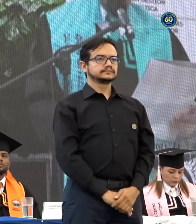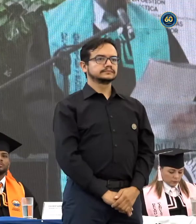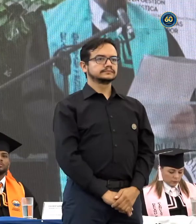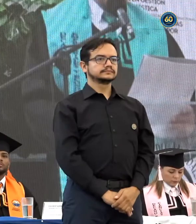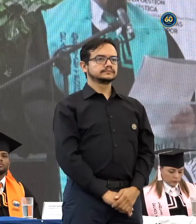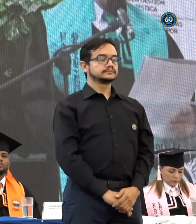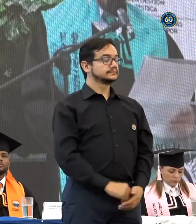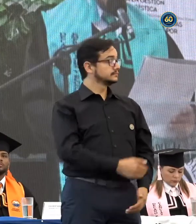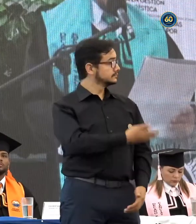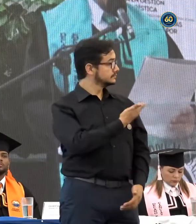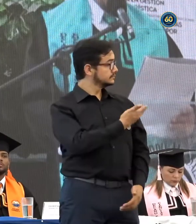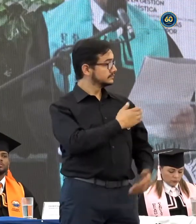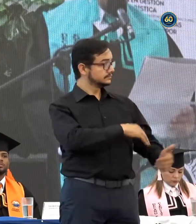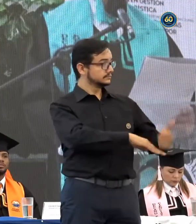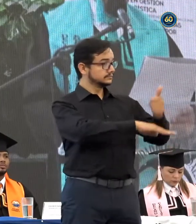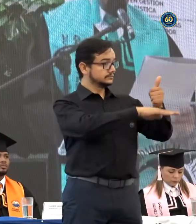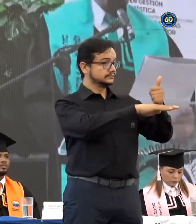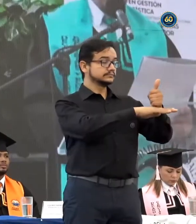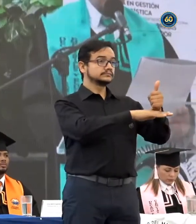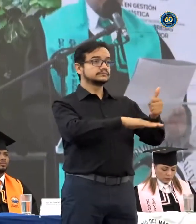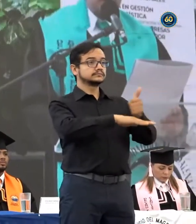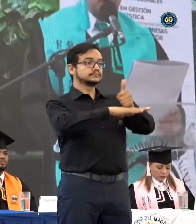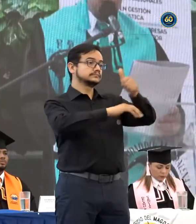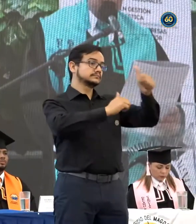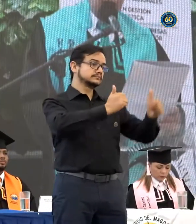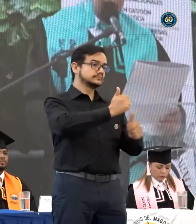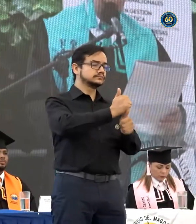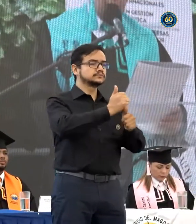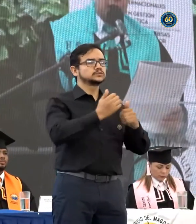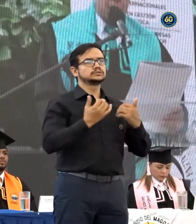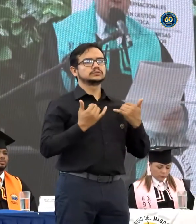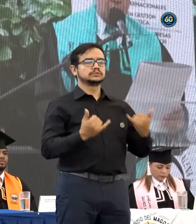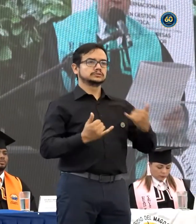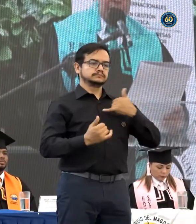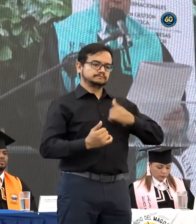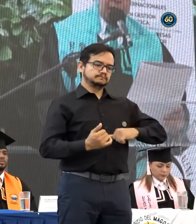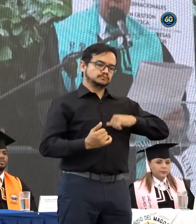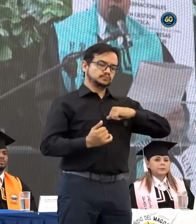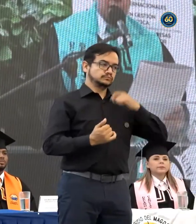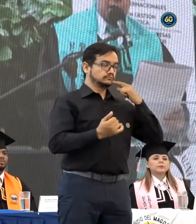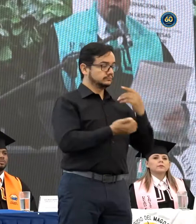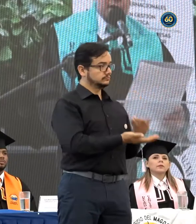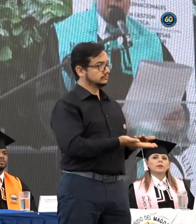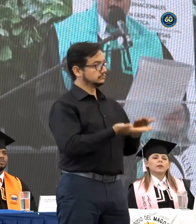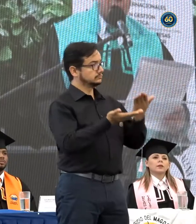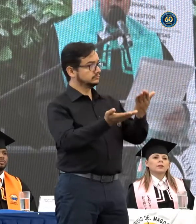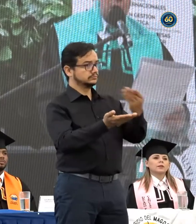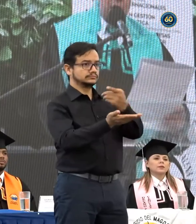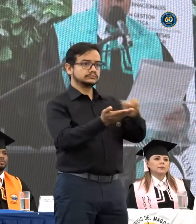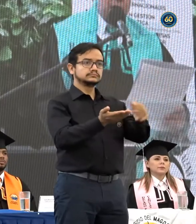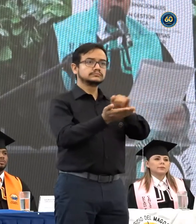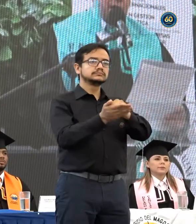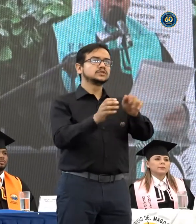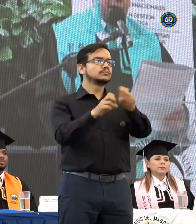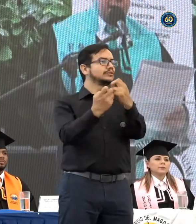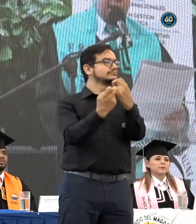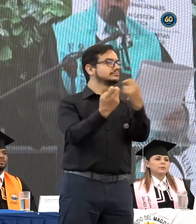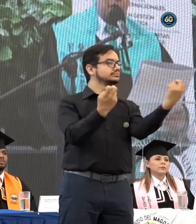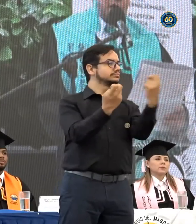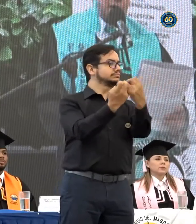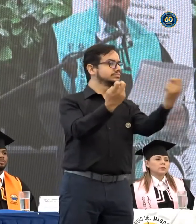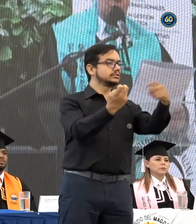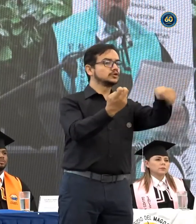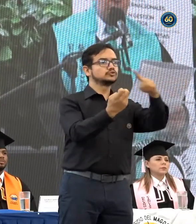señor rector señor vicerrector tengo el honor de presentar a ustedes a los graduandos que han finalizado sus estudios